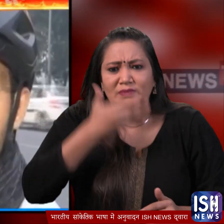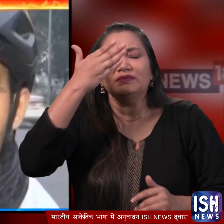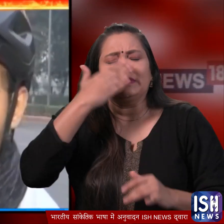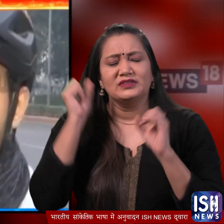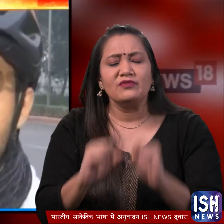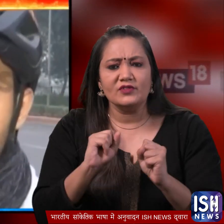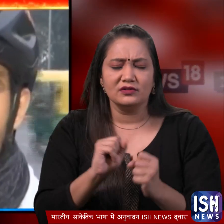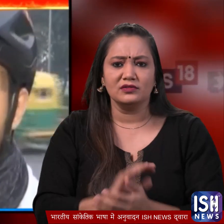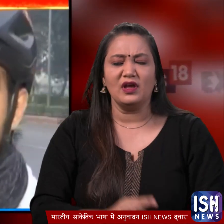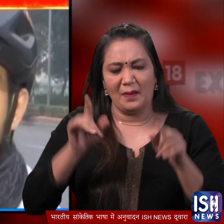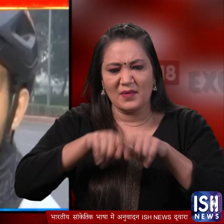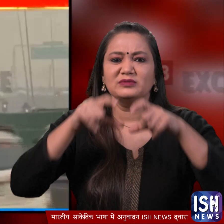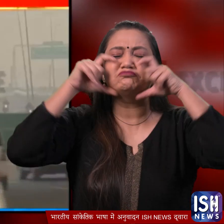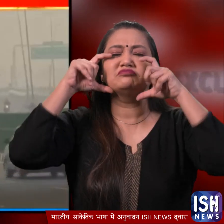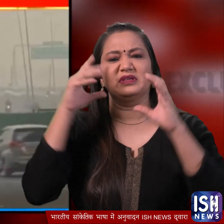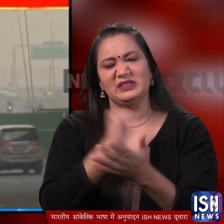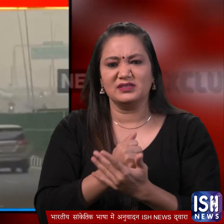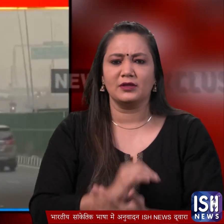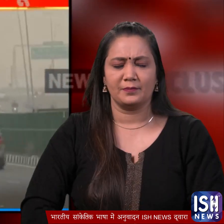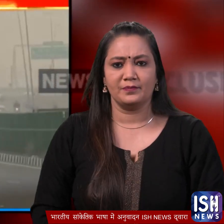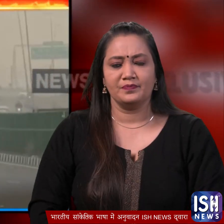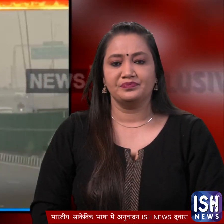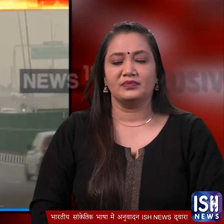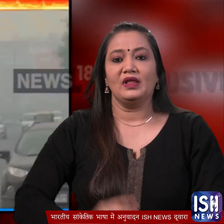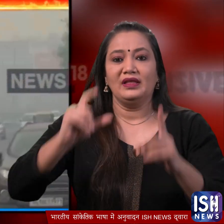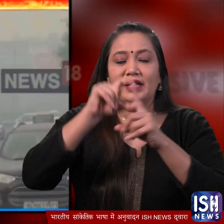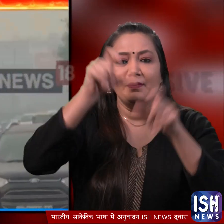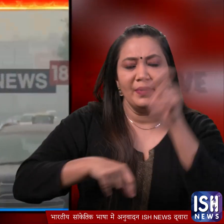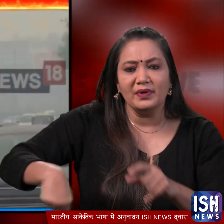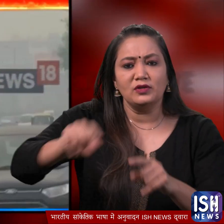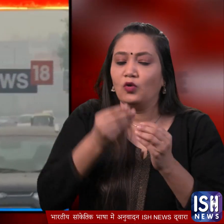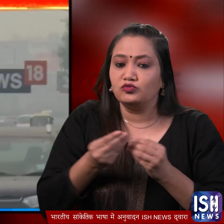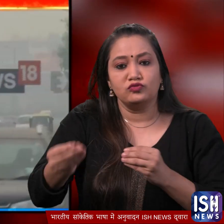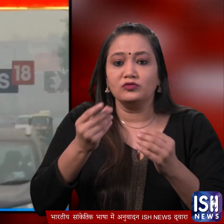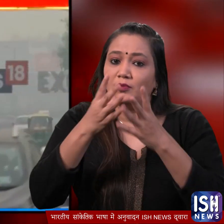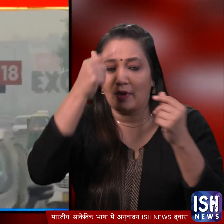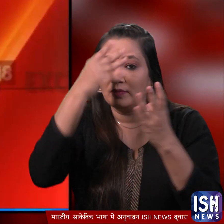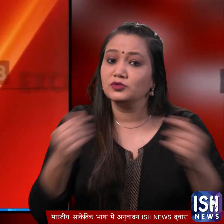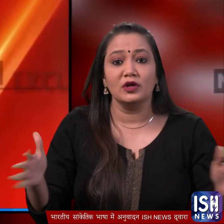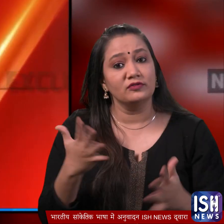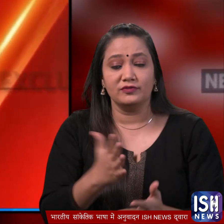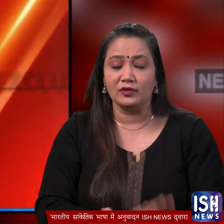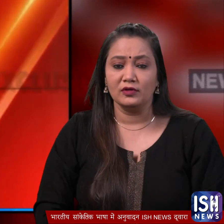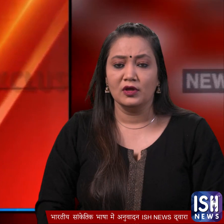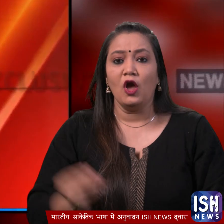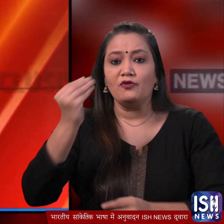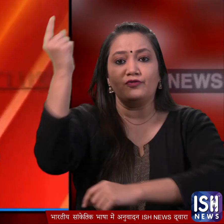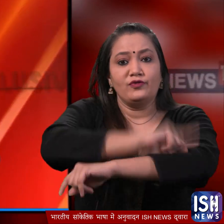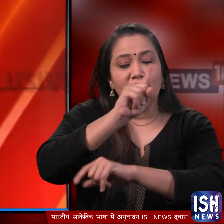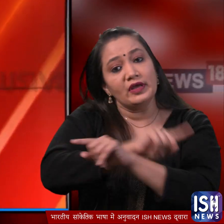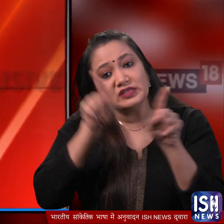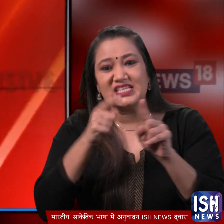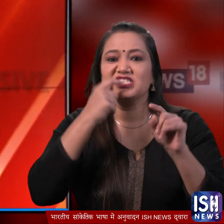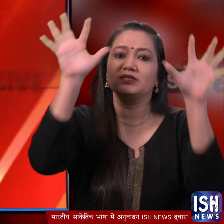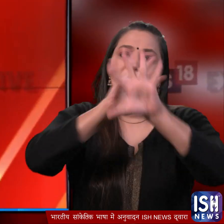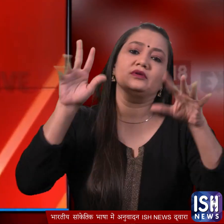प्रॉब्लम रहती है काफी, तो ये पहनना पड़ता है हमको। अनुमान है कि दिल्ली एनसीआर के लोगों को फिलहाल राहत नहीं मिलने वाली, क्योंकि अगले कुछ दिनों तक स्मॉग ऐसे